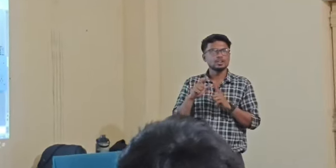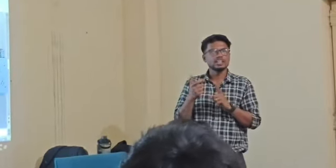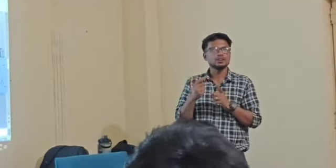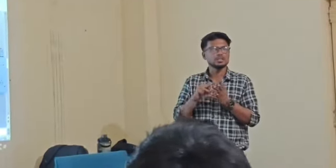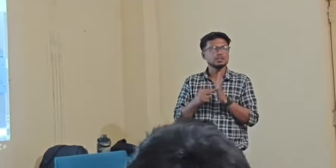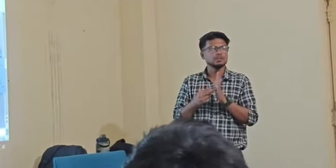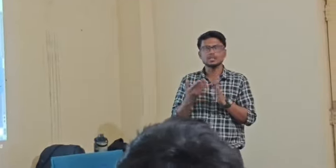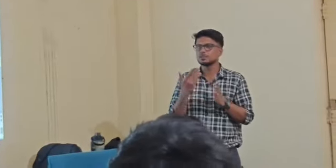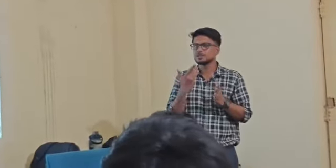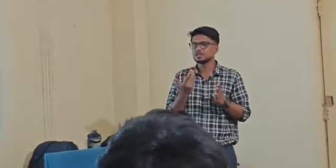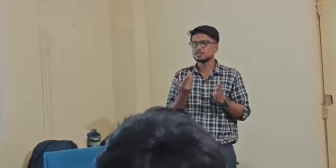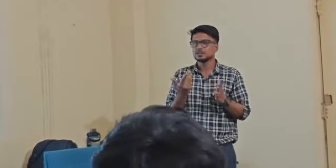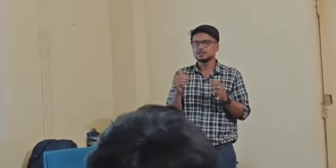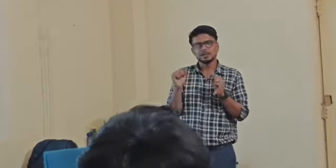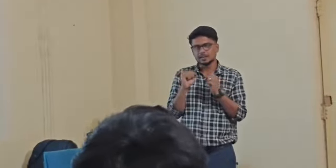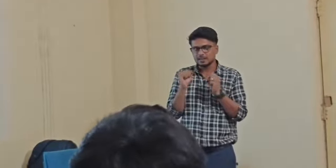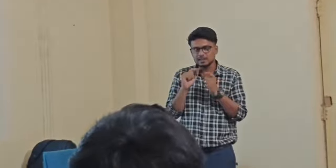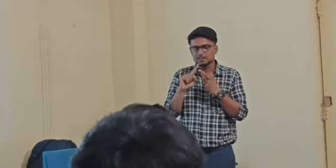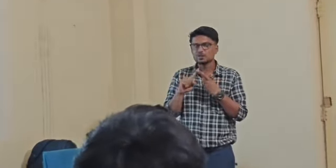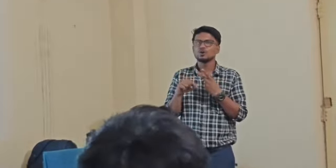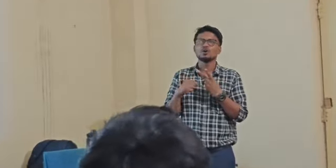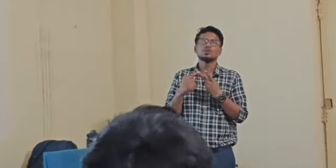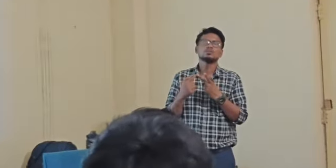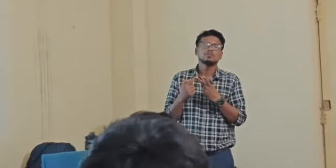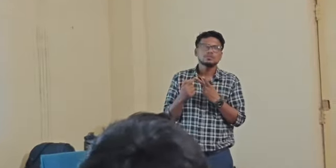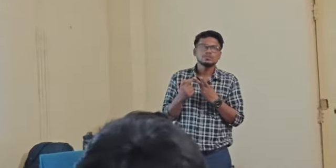कोल्ड क्या होता है, मतलब बताइए? ठंडा और